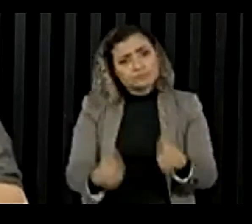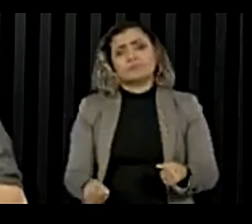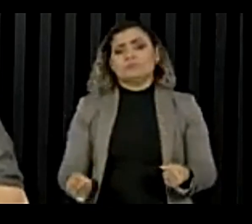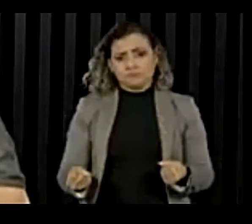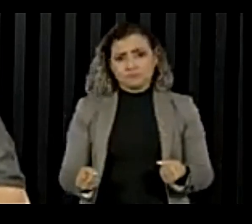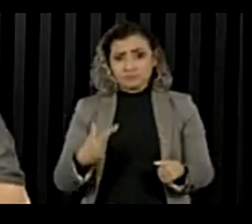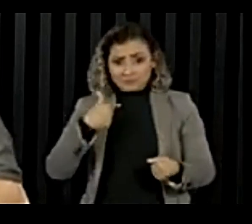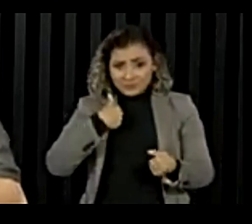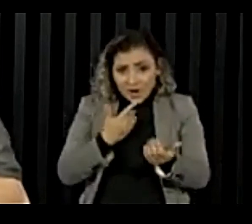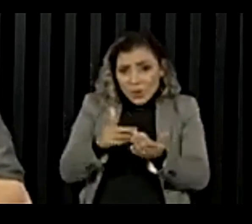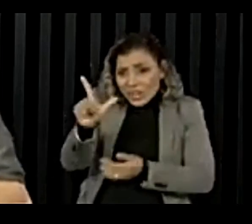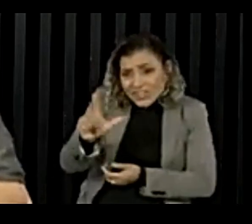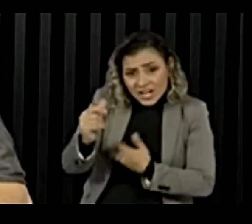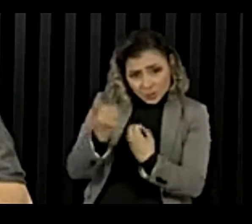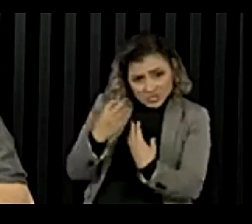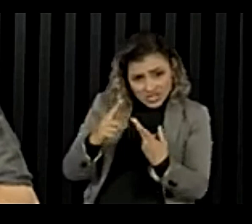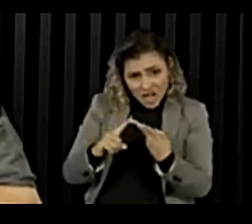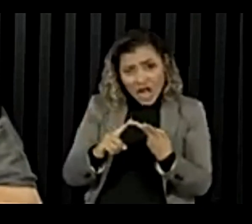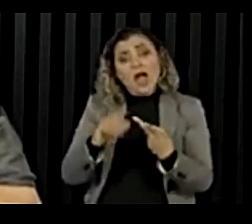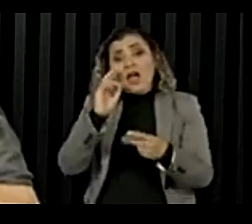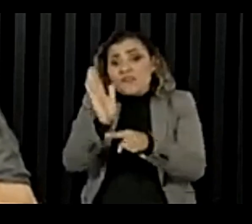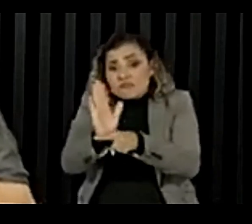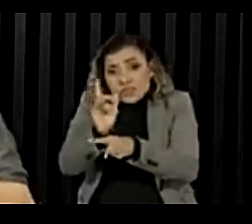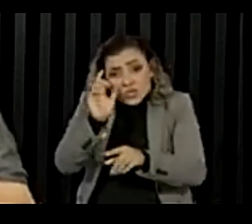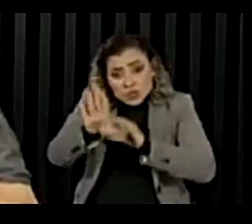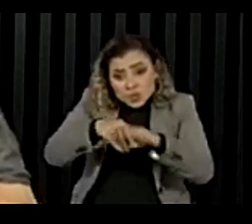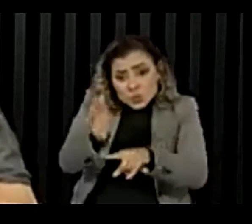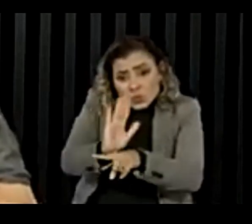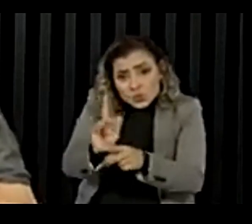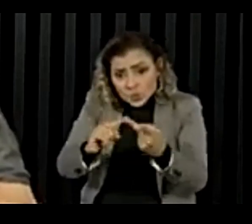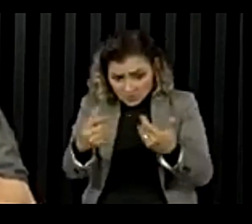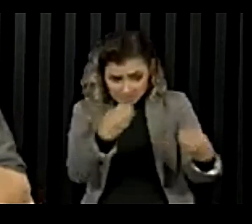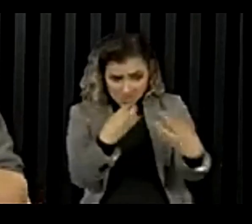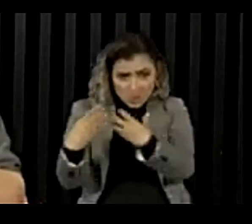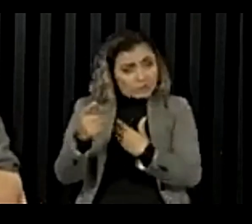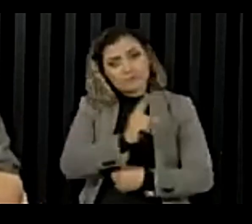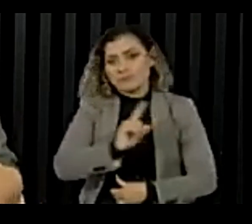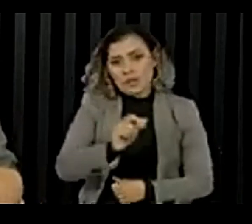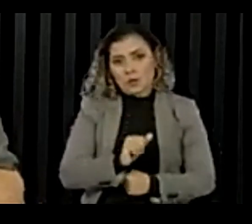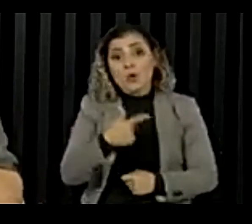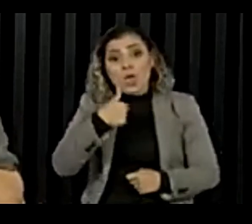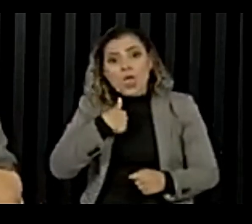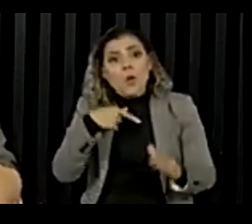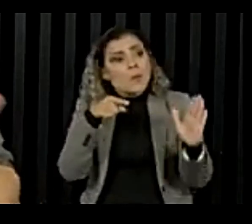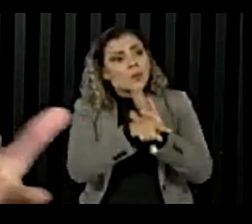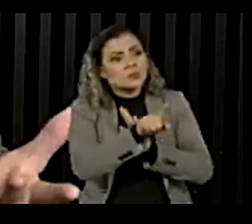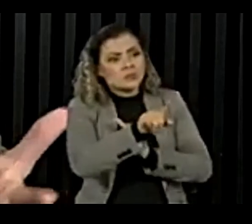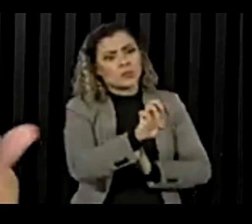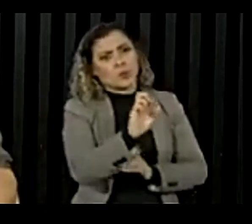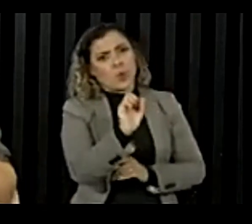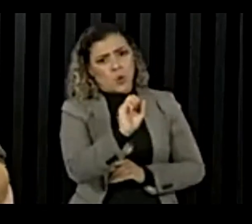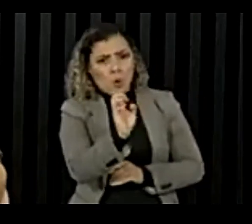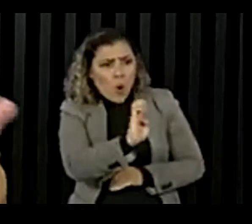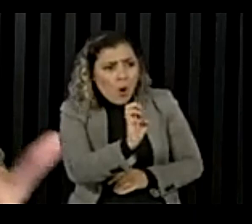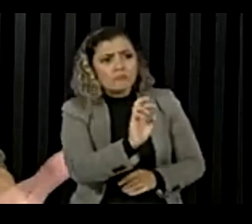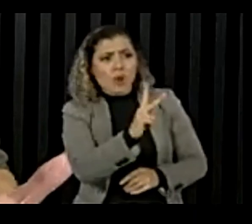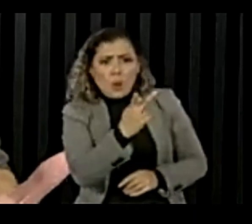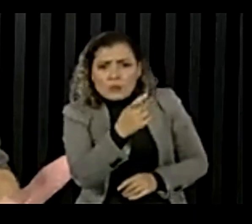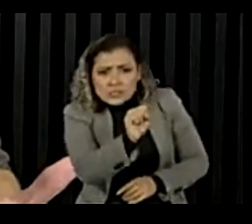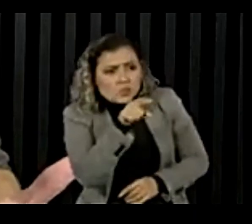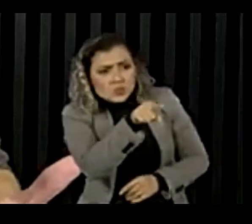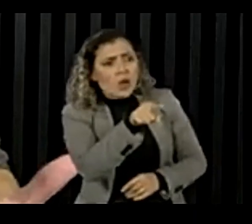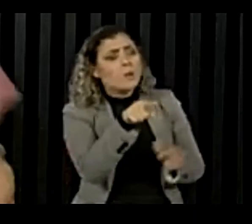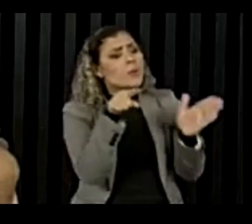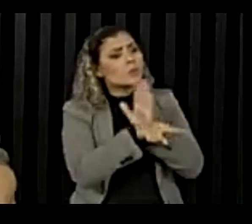foi com literatura, não foi com vídeo no YouTube, não foi com nada disso. Foi chegando para um homossexual e perguntando para ele como é ser